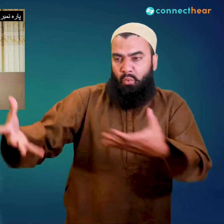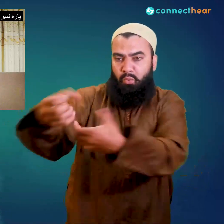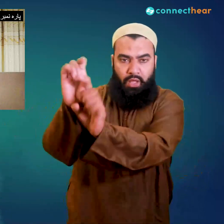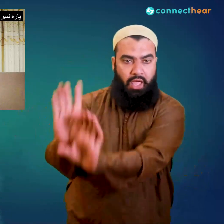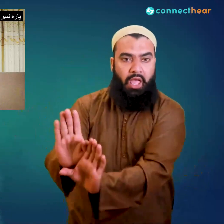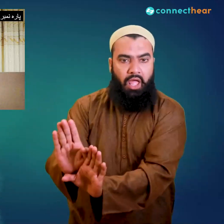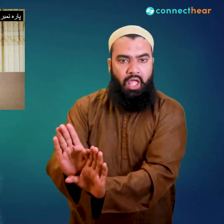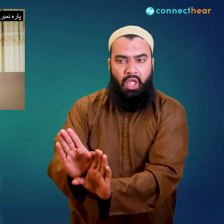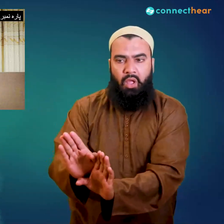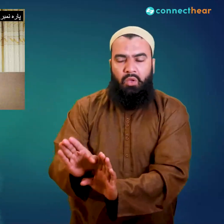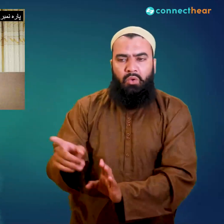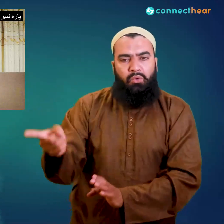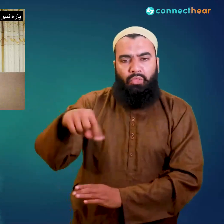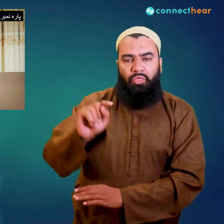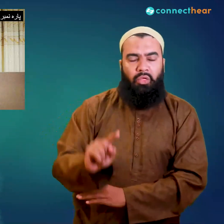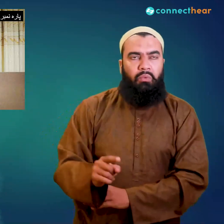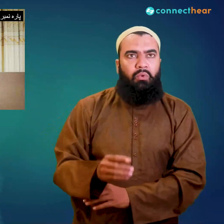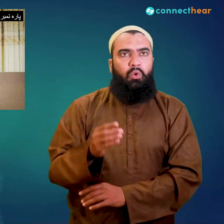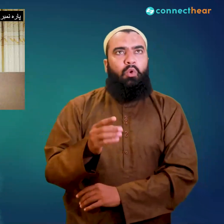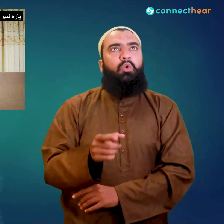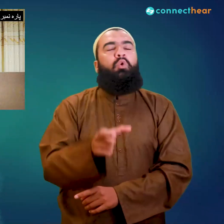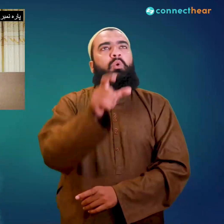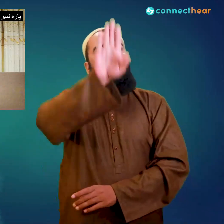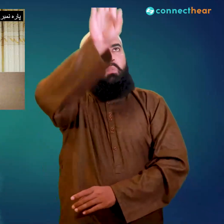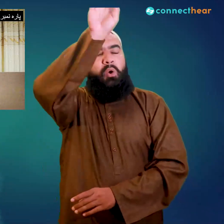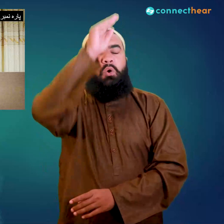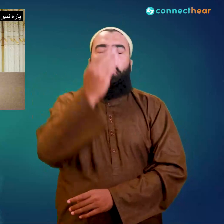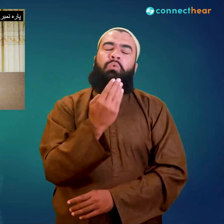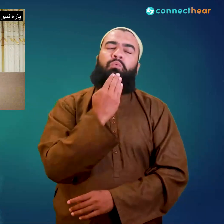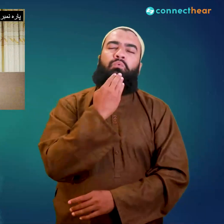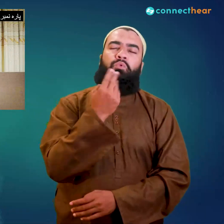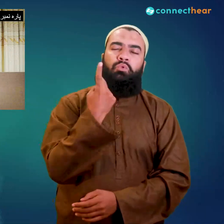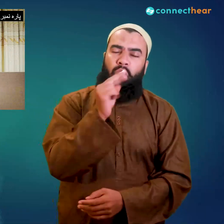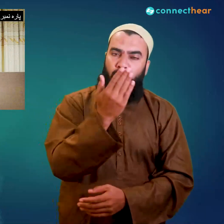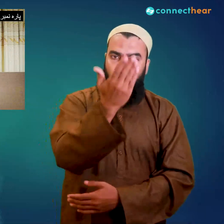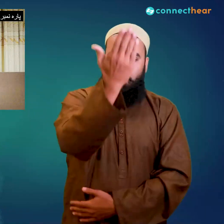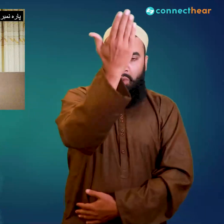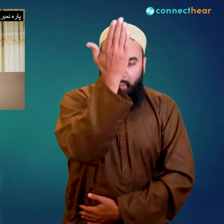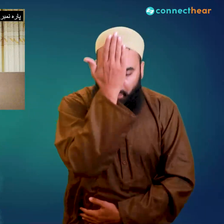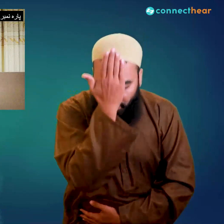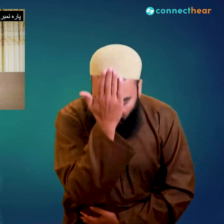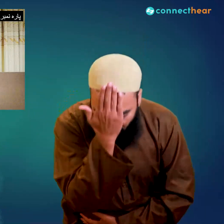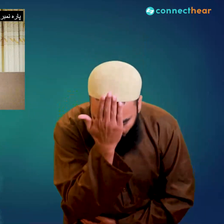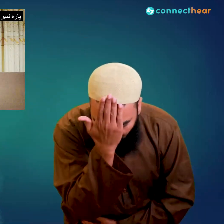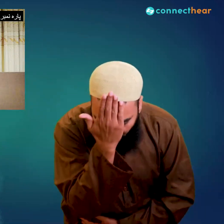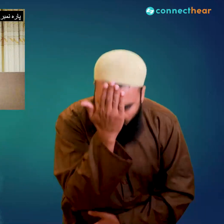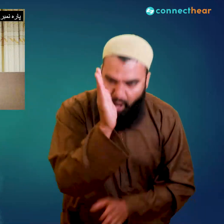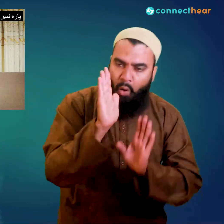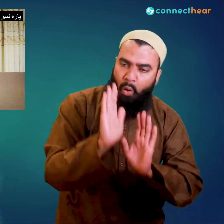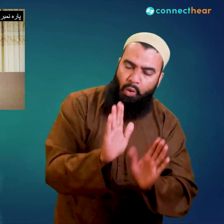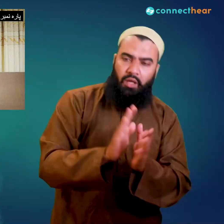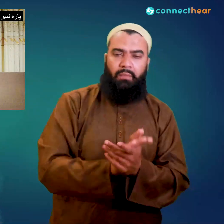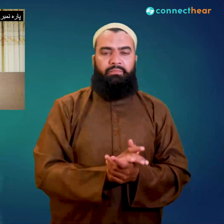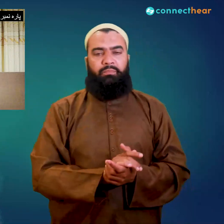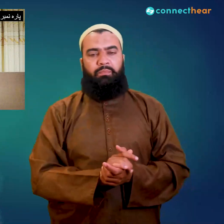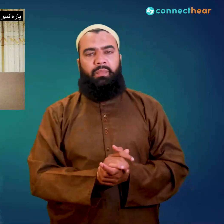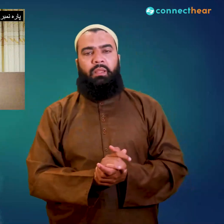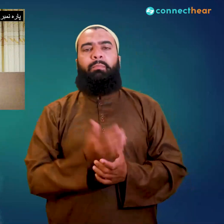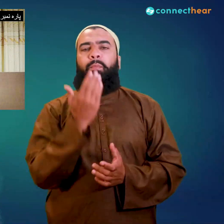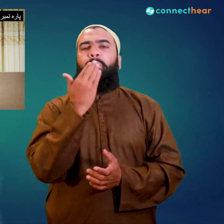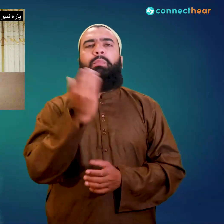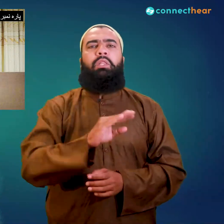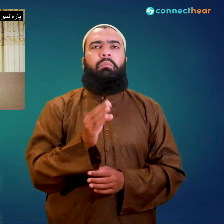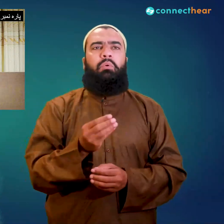تھا یہ سجدہ تعظیمی اور سجدہ شکر تھا، جو کہ پچھلی امتوں میں جائز رہا۔ اس